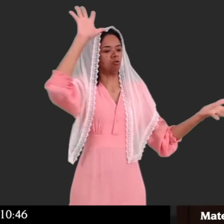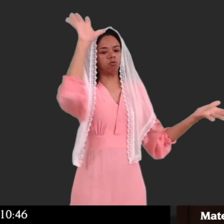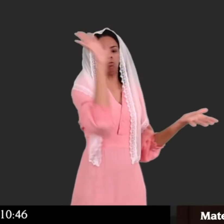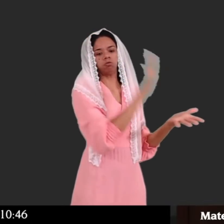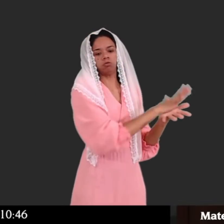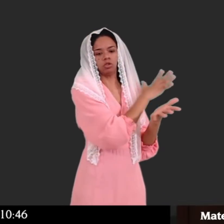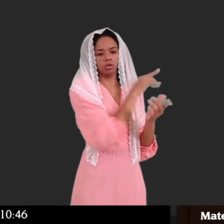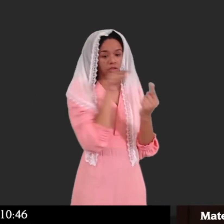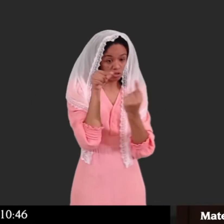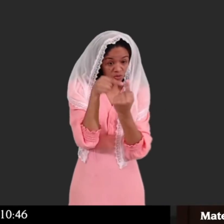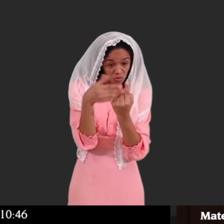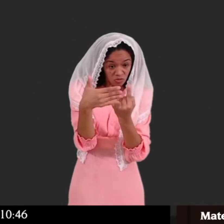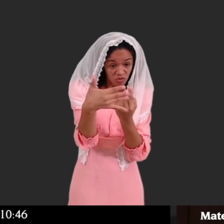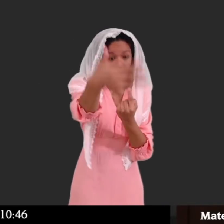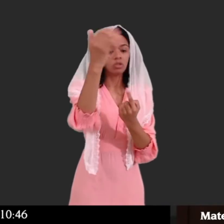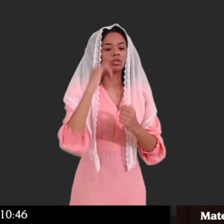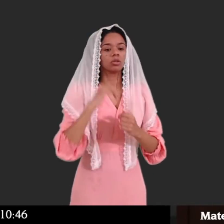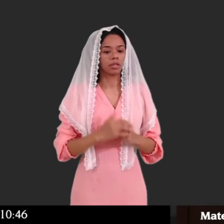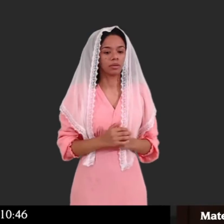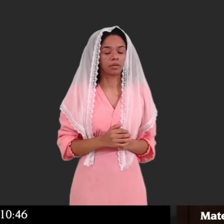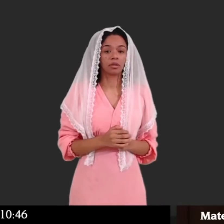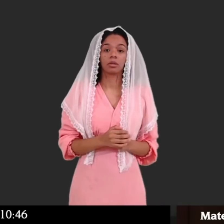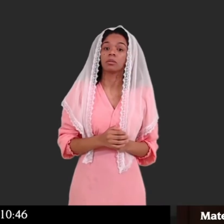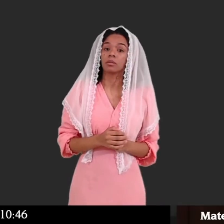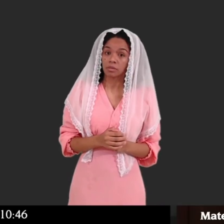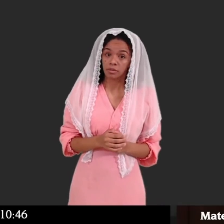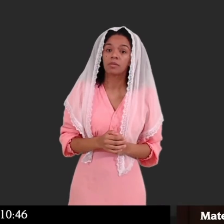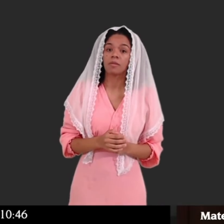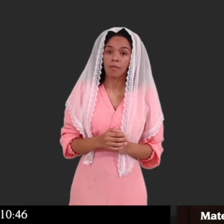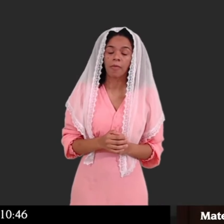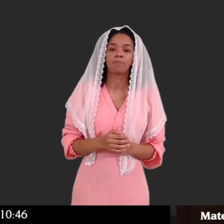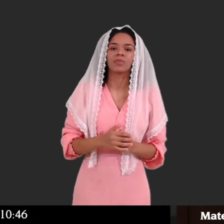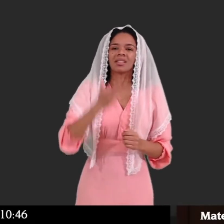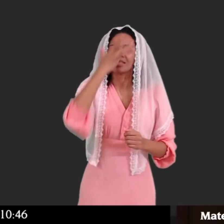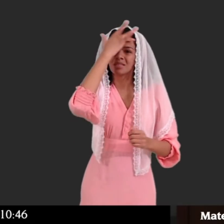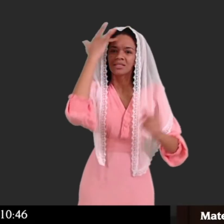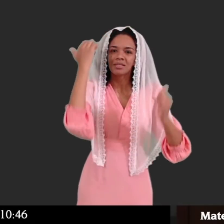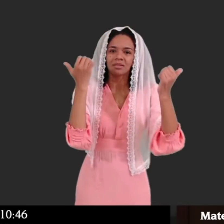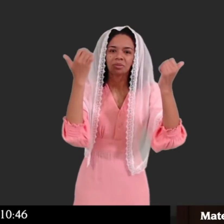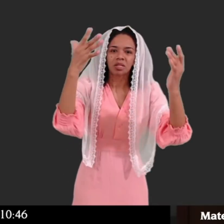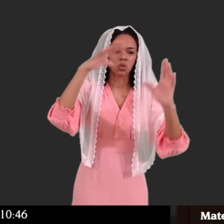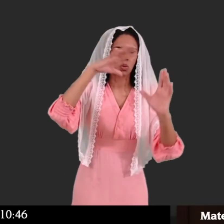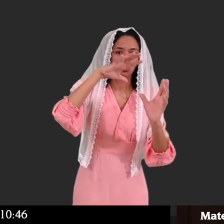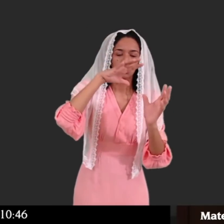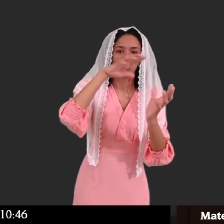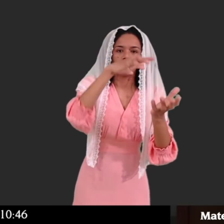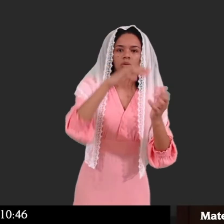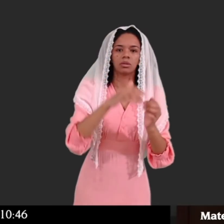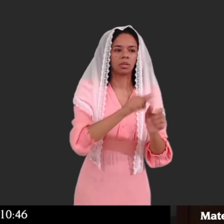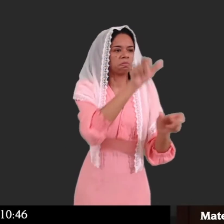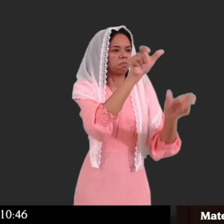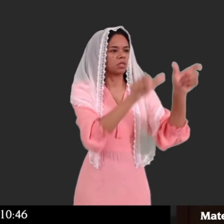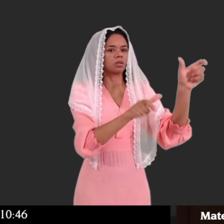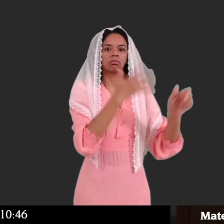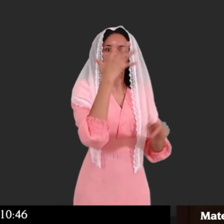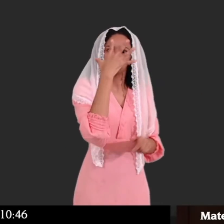sono da morte. Por isso que o Senhor fala, irmãos, as pessoas estão no mundo, quantos homens bonitos,